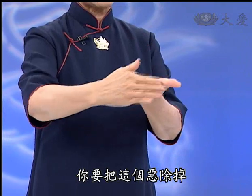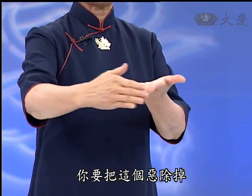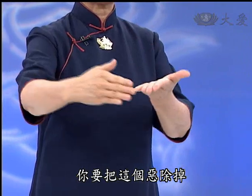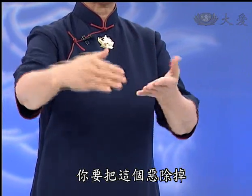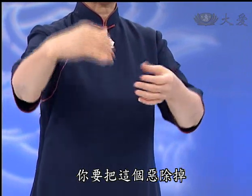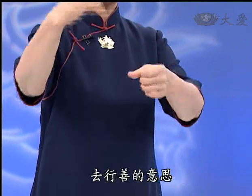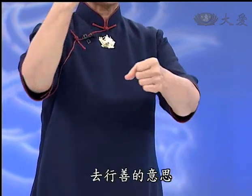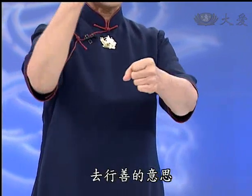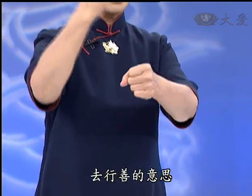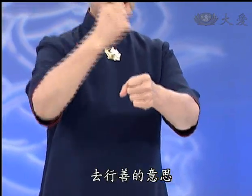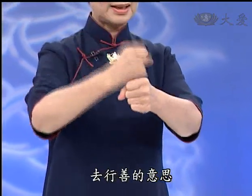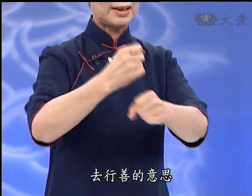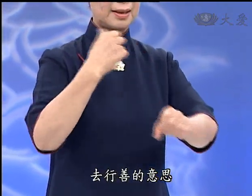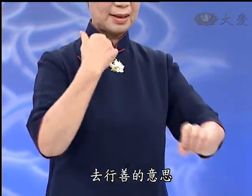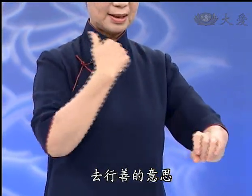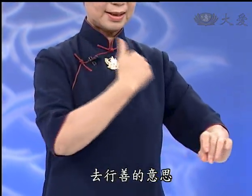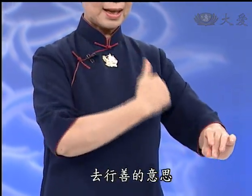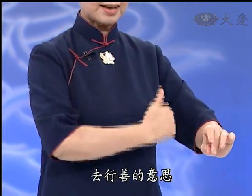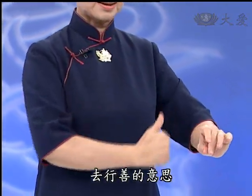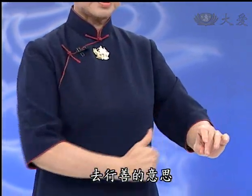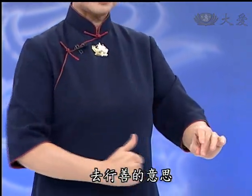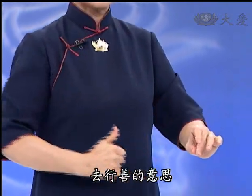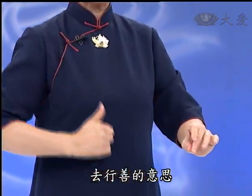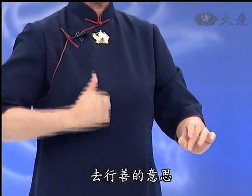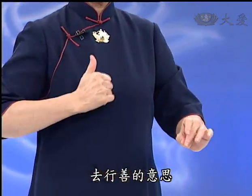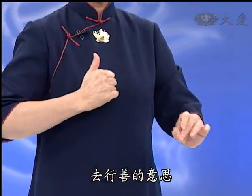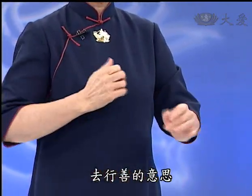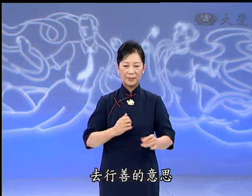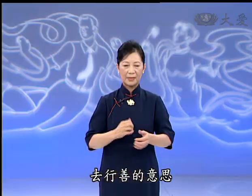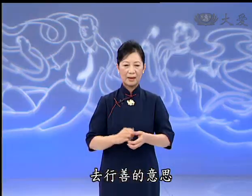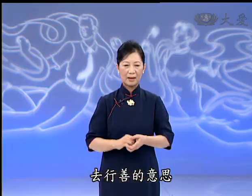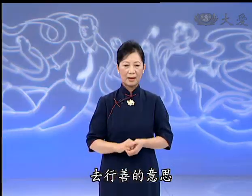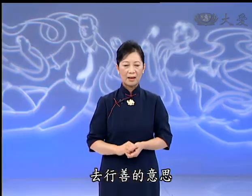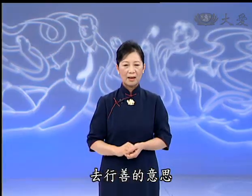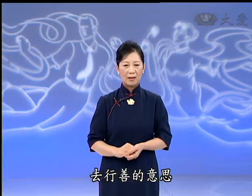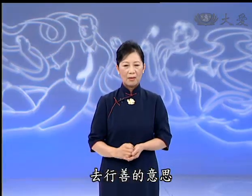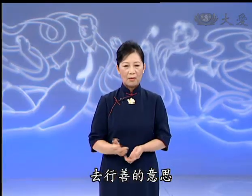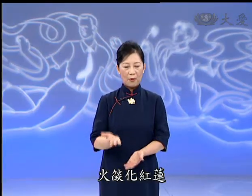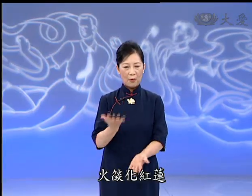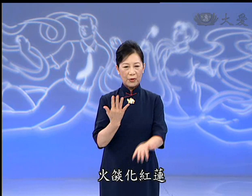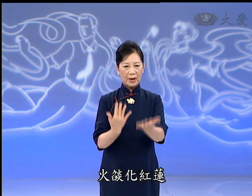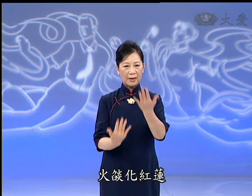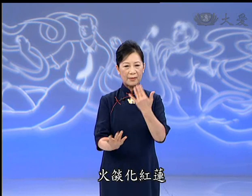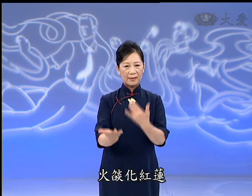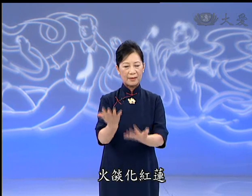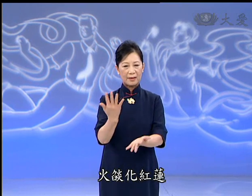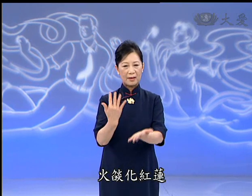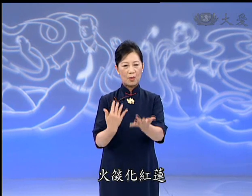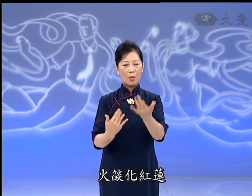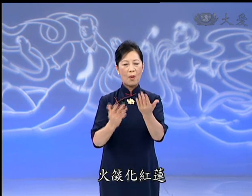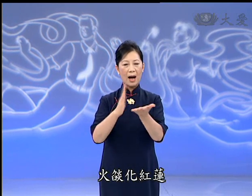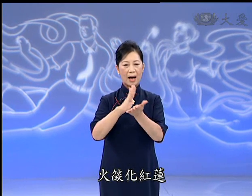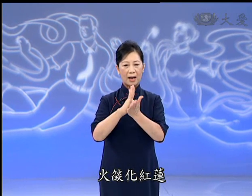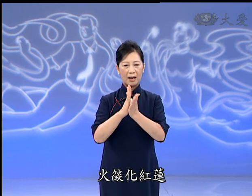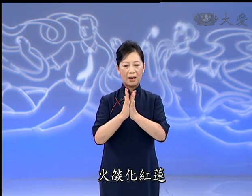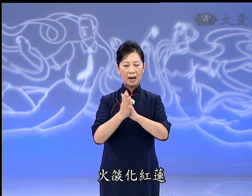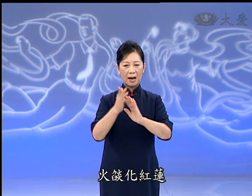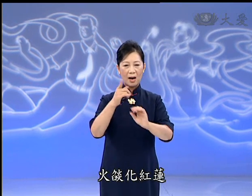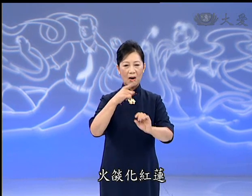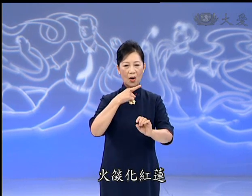掉，去行善的意思。火焰化